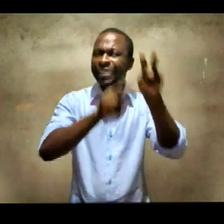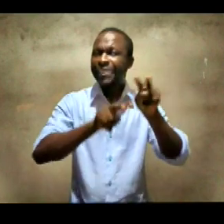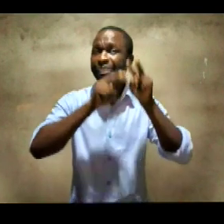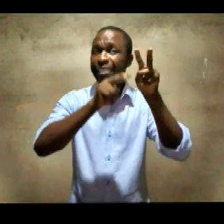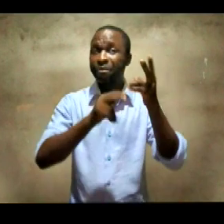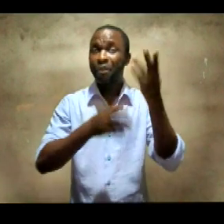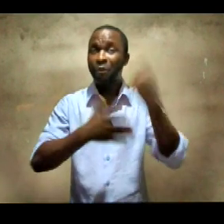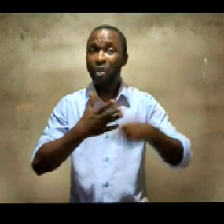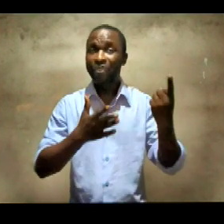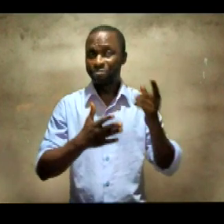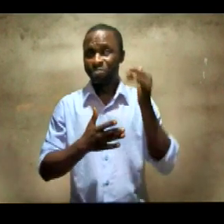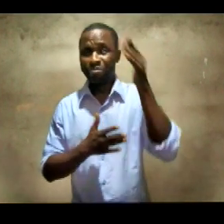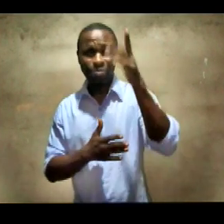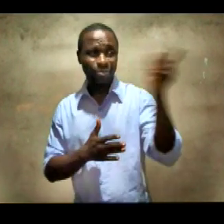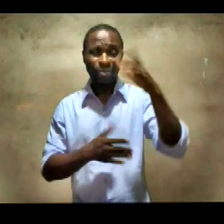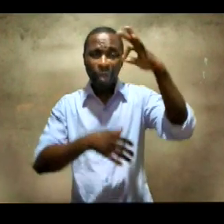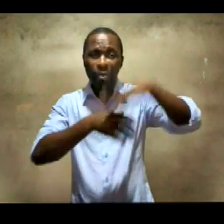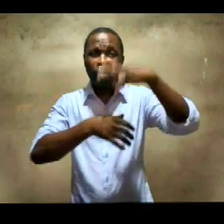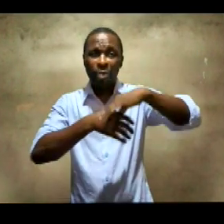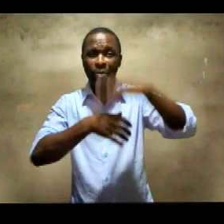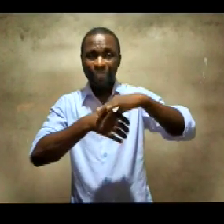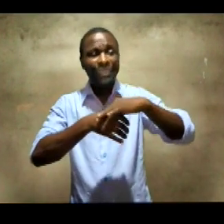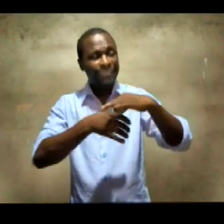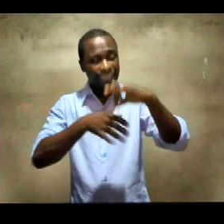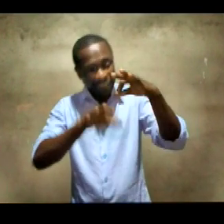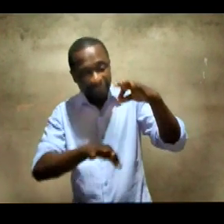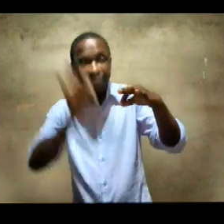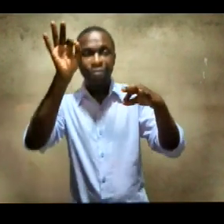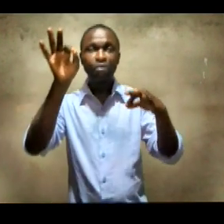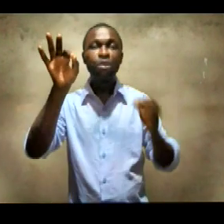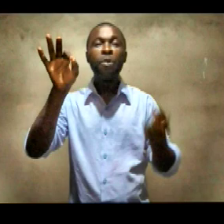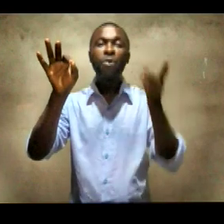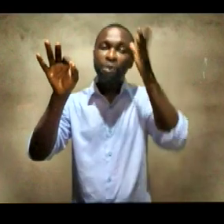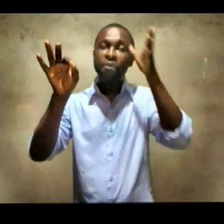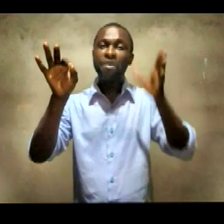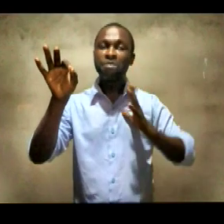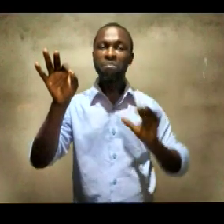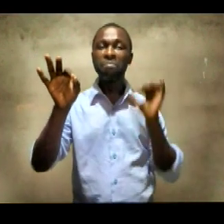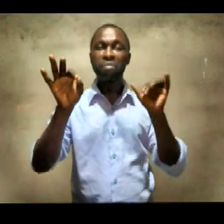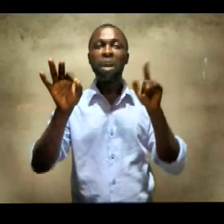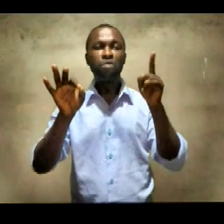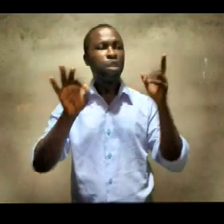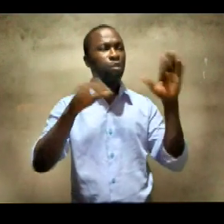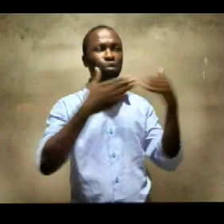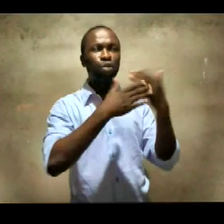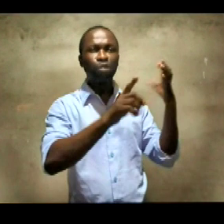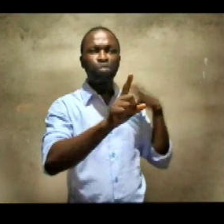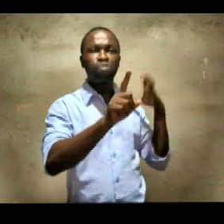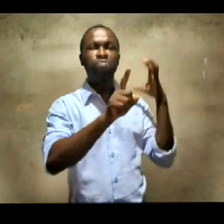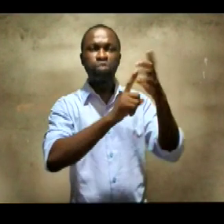débat télévisé entre les 5 candidats en lice pour l'élection présidentielle 12 décembre en Algérie est prévu vendredi.